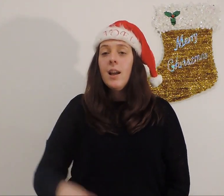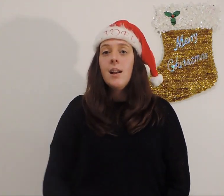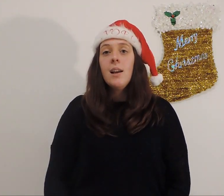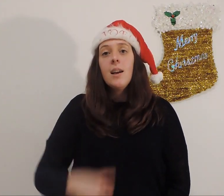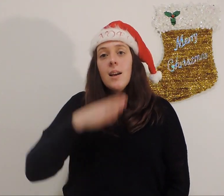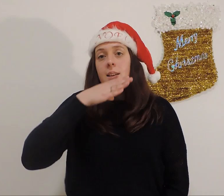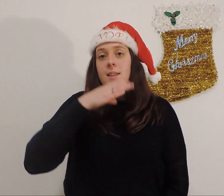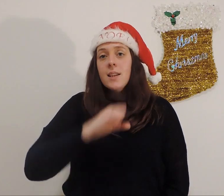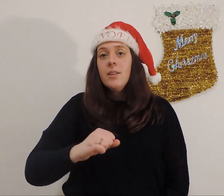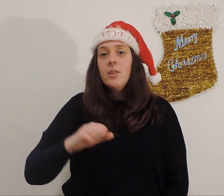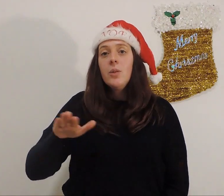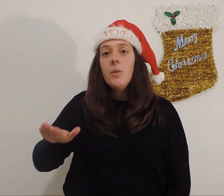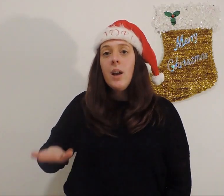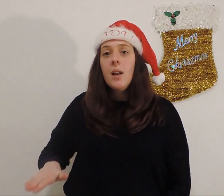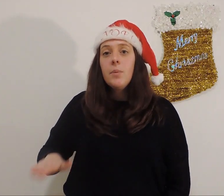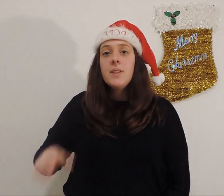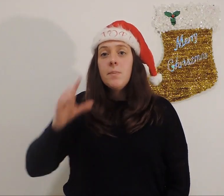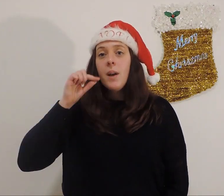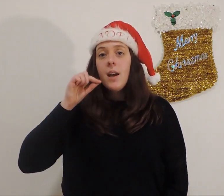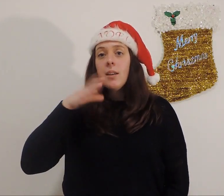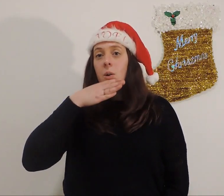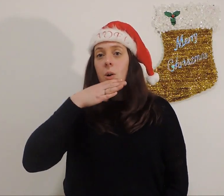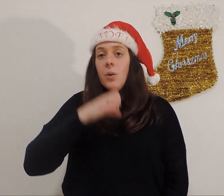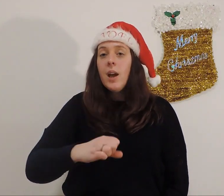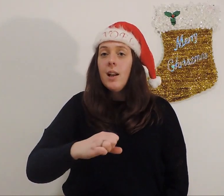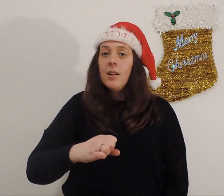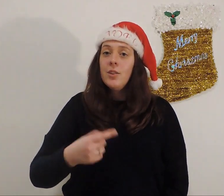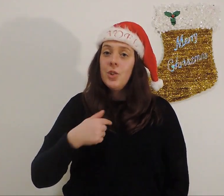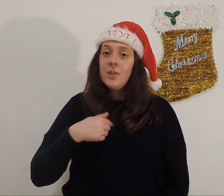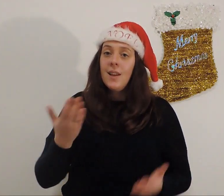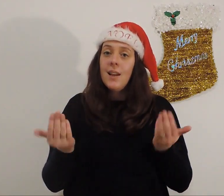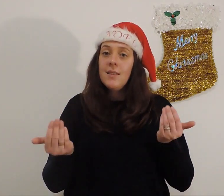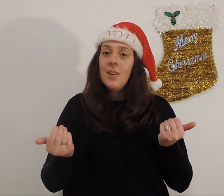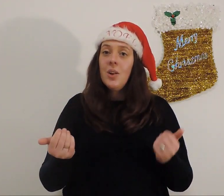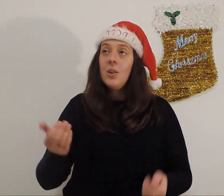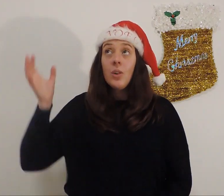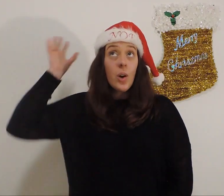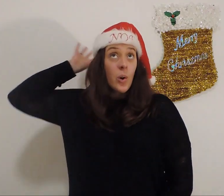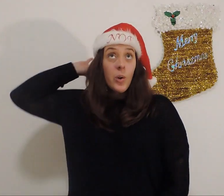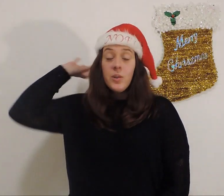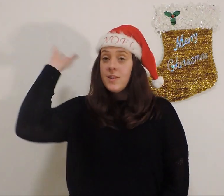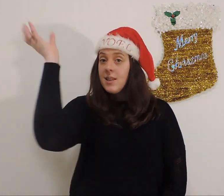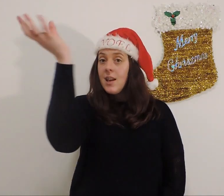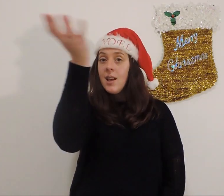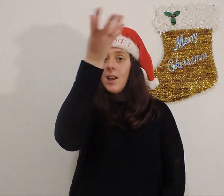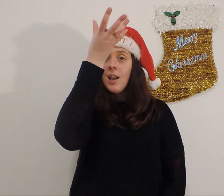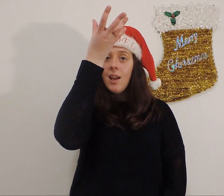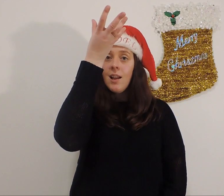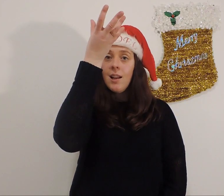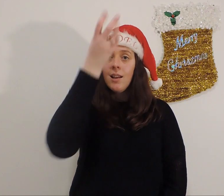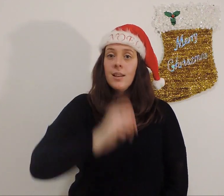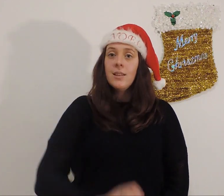belle. C'est Noël, petit Père Noël, je t'attends dans le ciel.